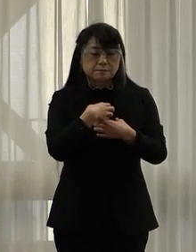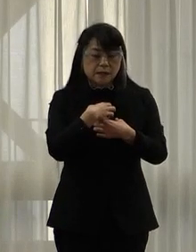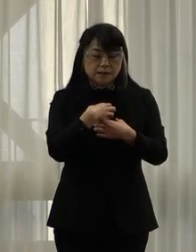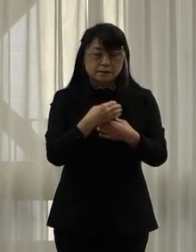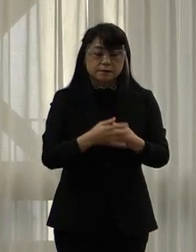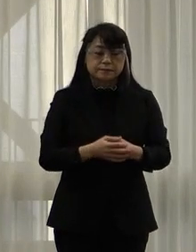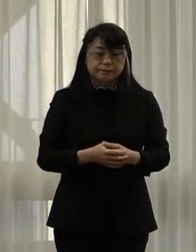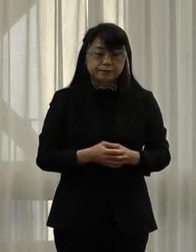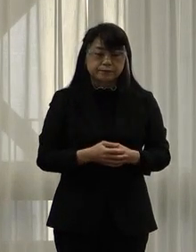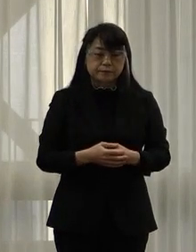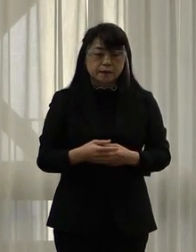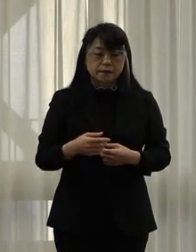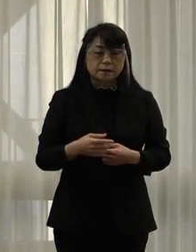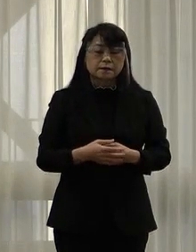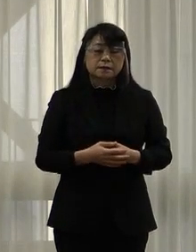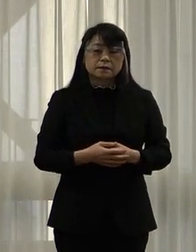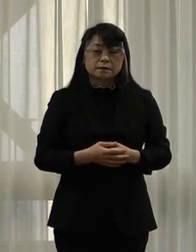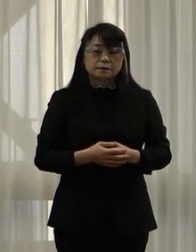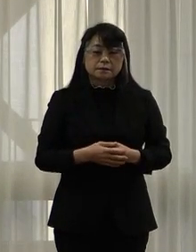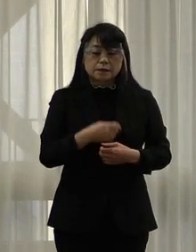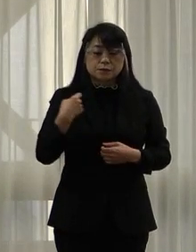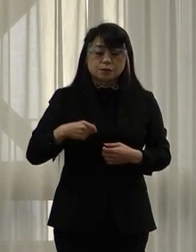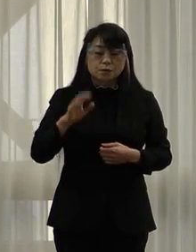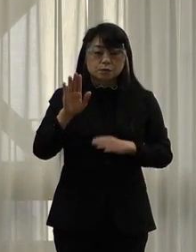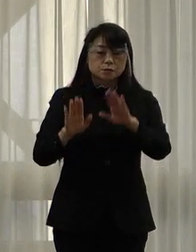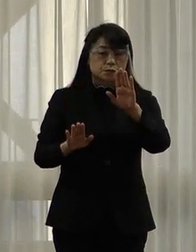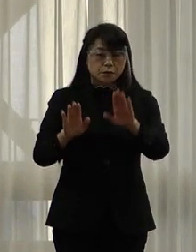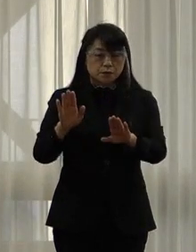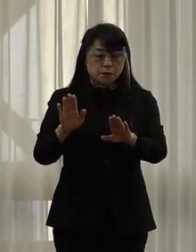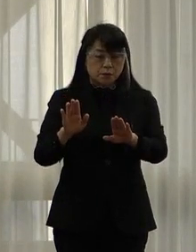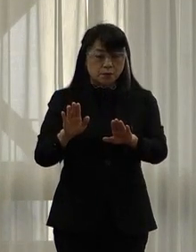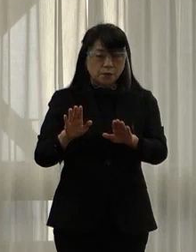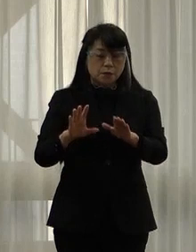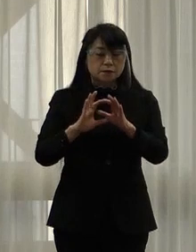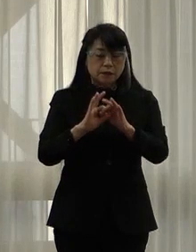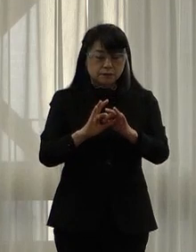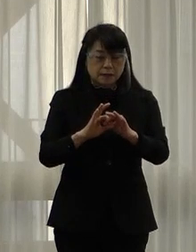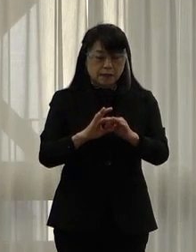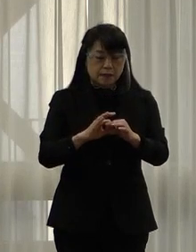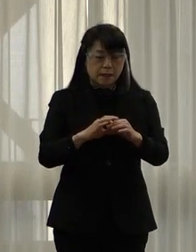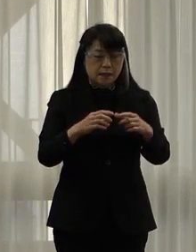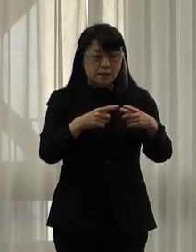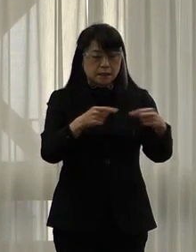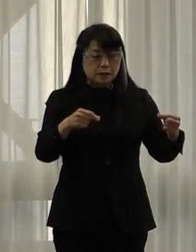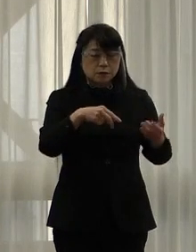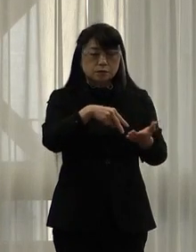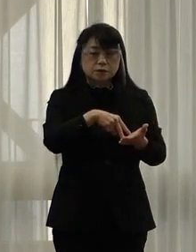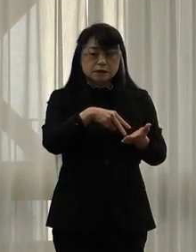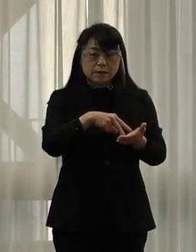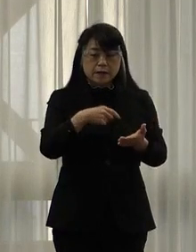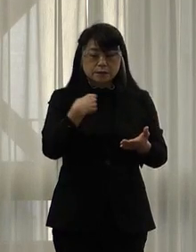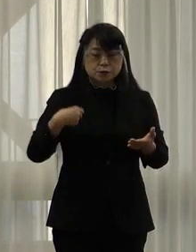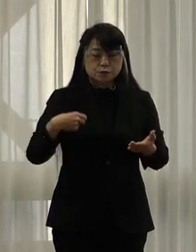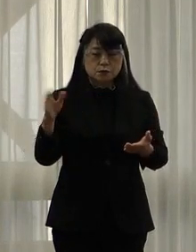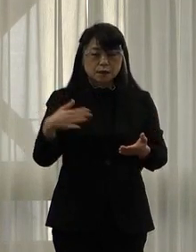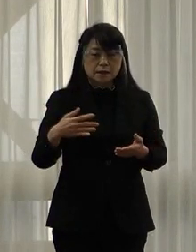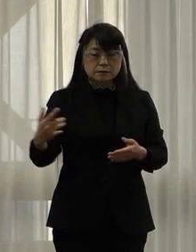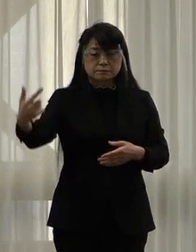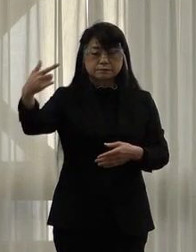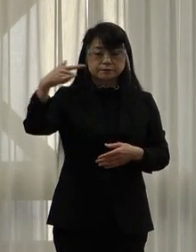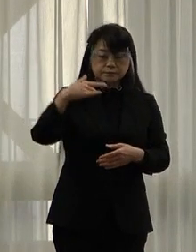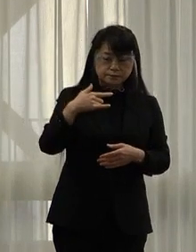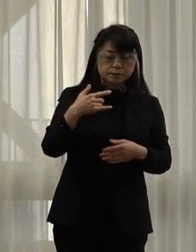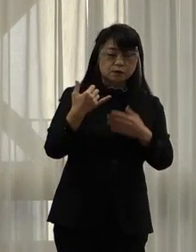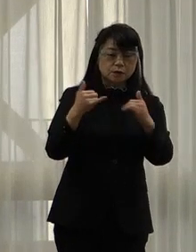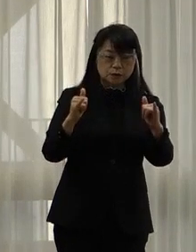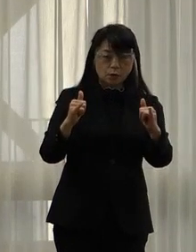った中国の状況があるものですから、我が国としては中国からの入国者に対して